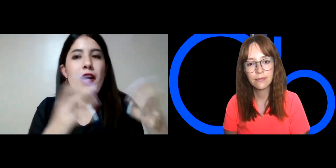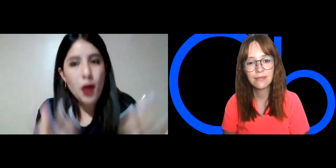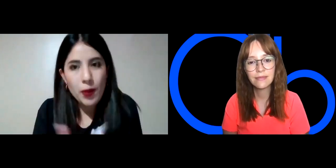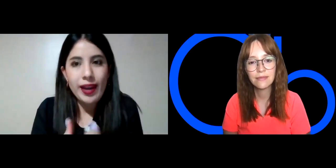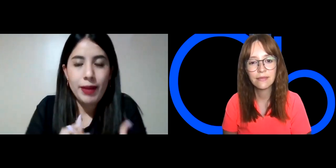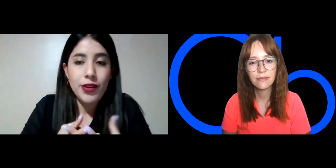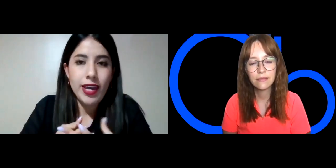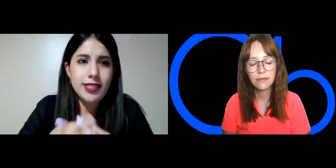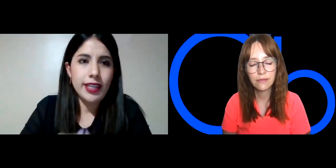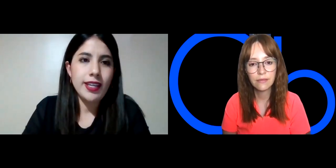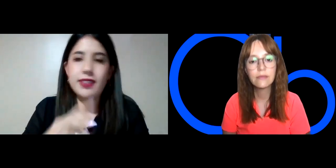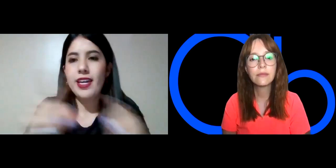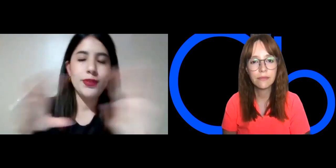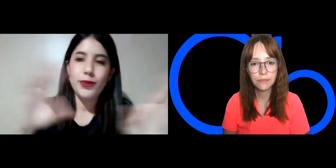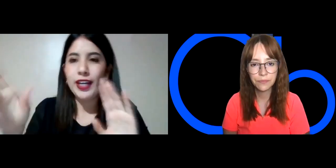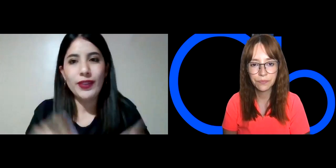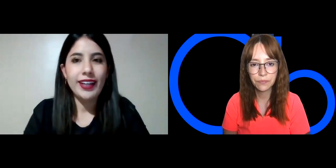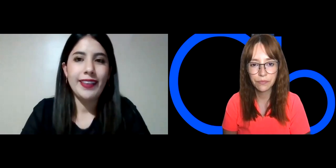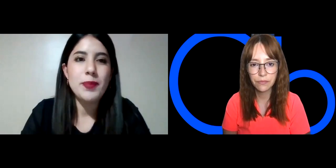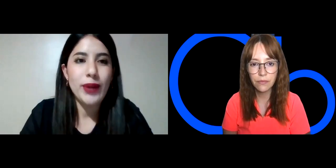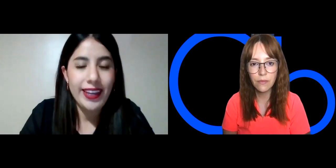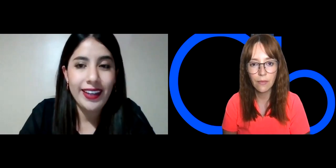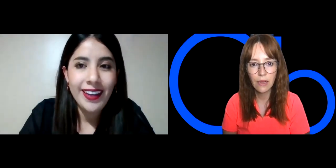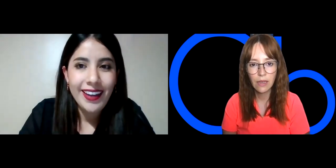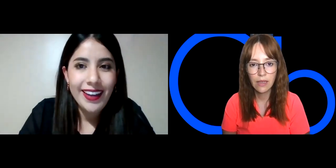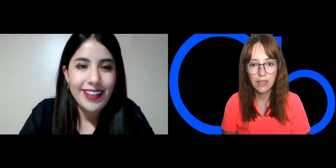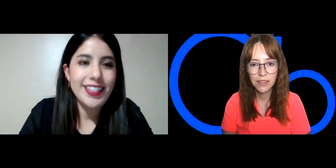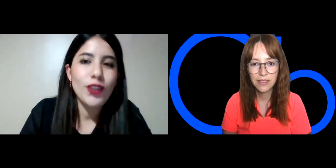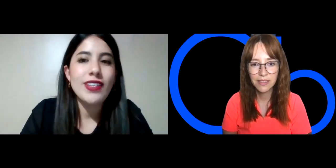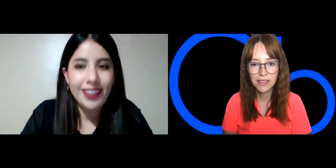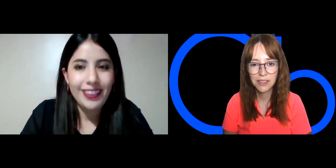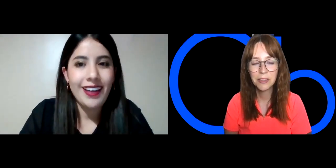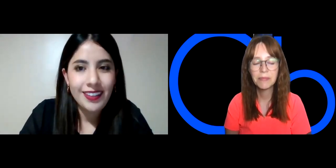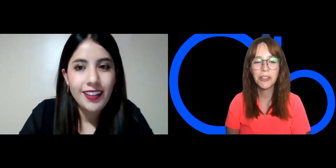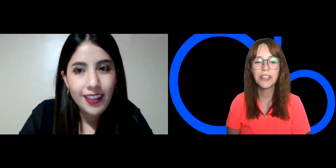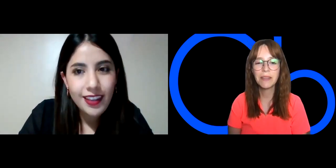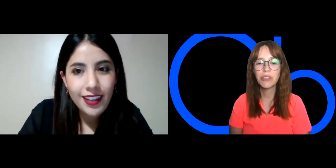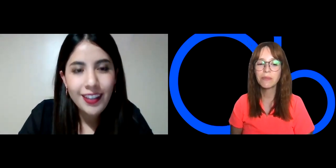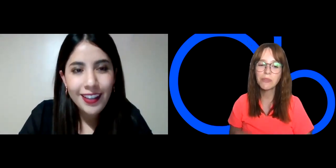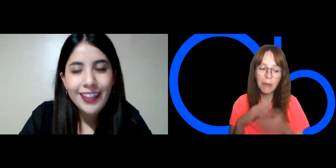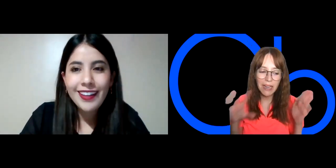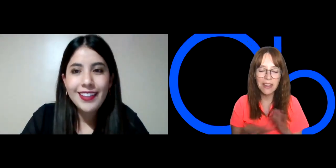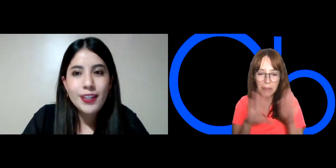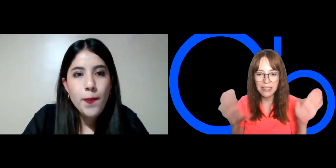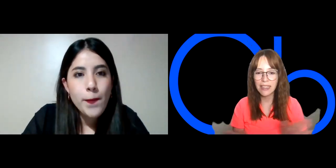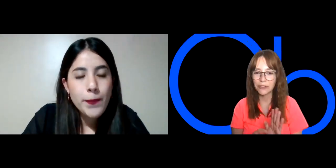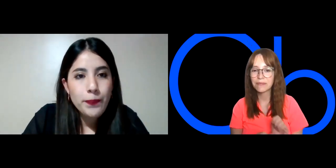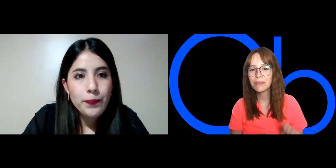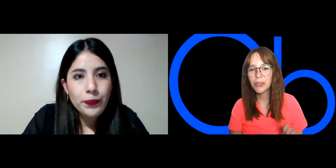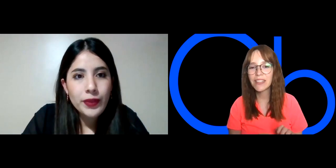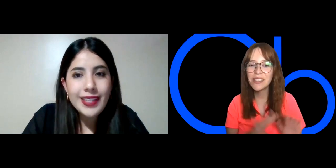como que engloba la mayoría de señas, y hay una que otra que anda por ahí siendo distinta. Ok. Entonces vamos a hablar del